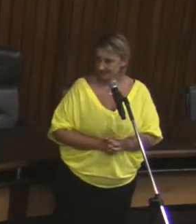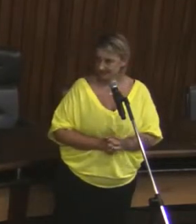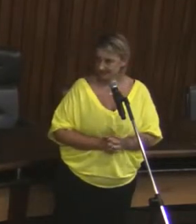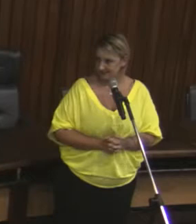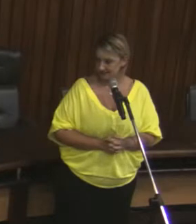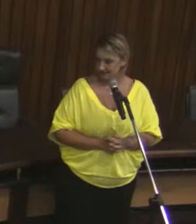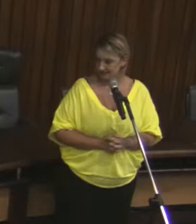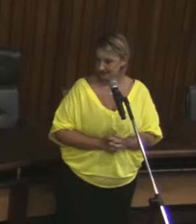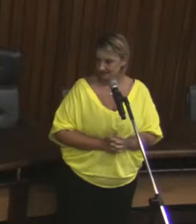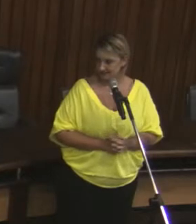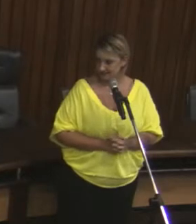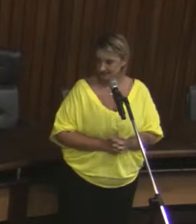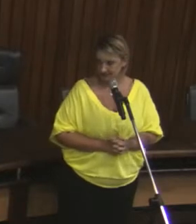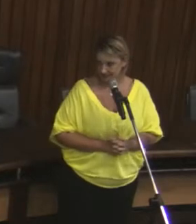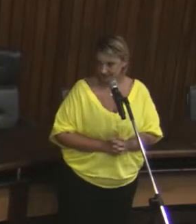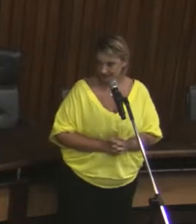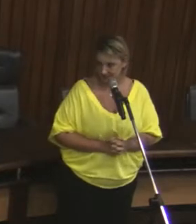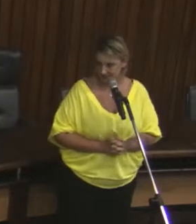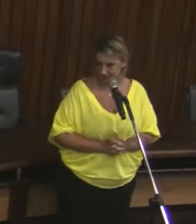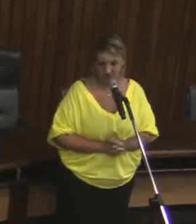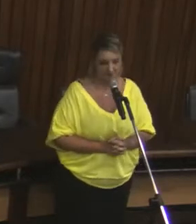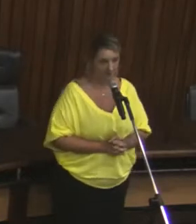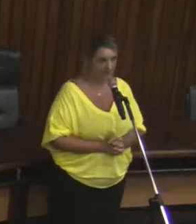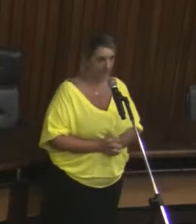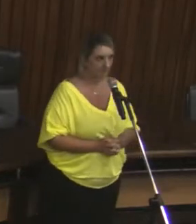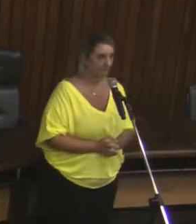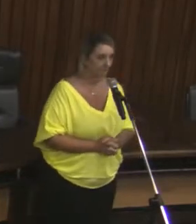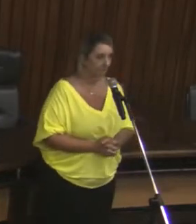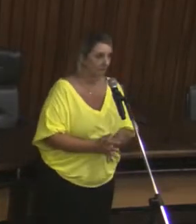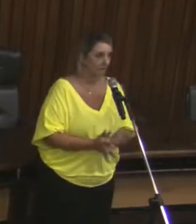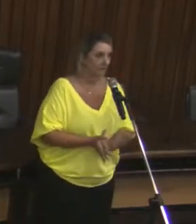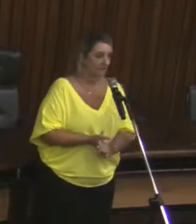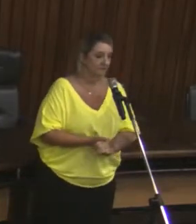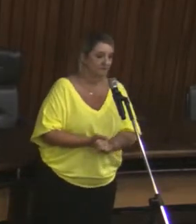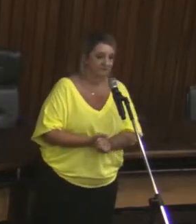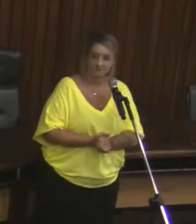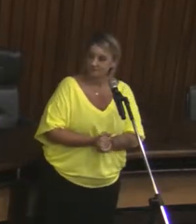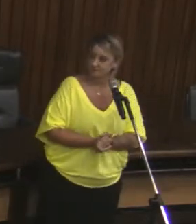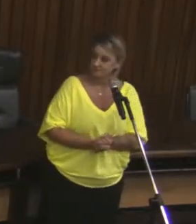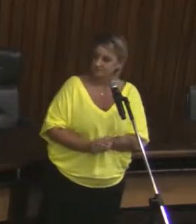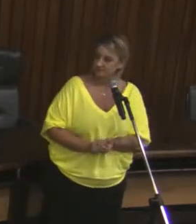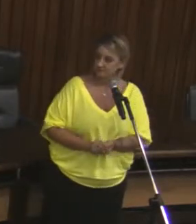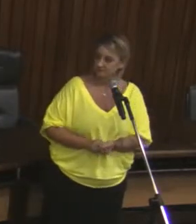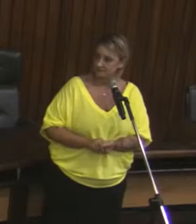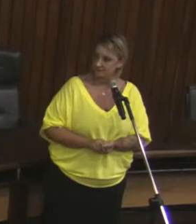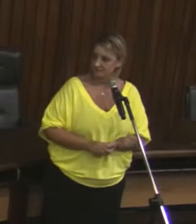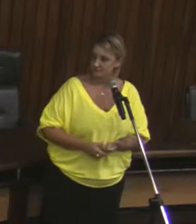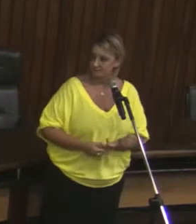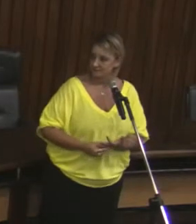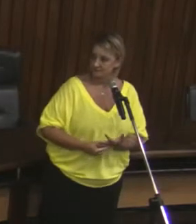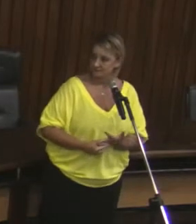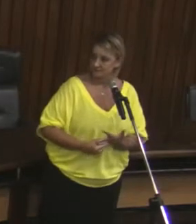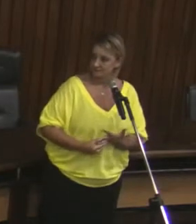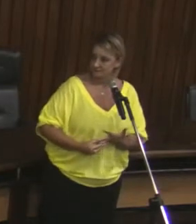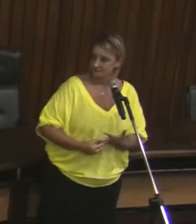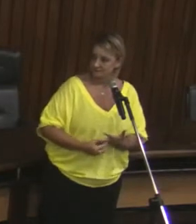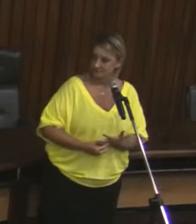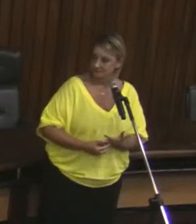os surdos. Sinalizados. Sinalizados. O certo é você tentar, o máximo, falar